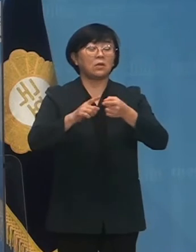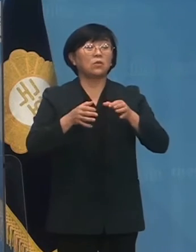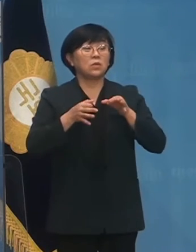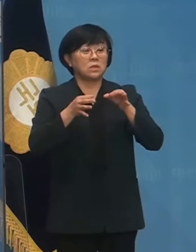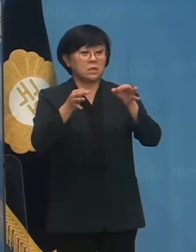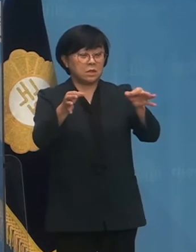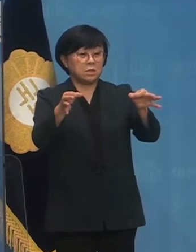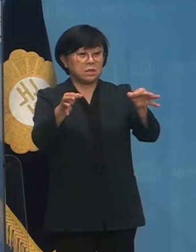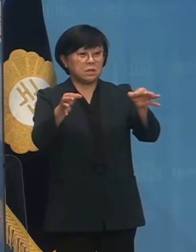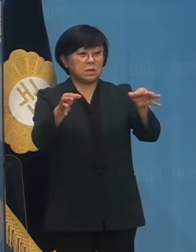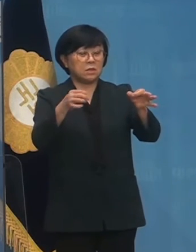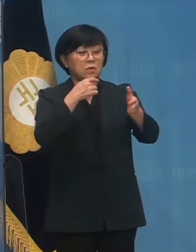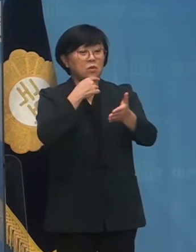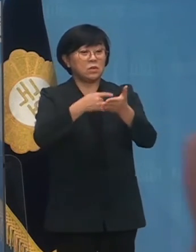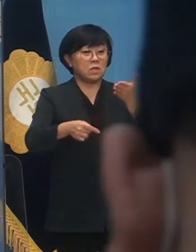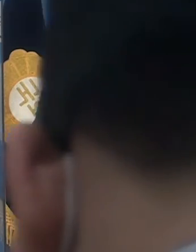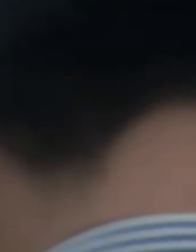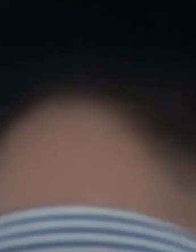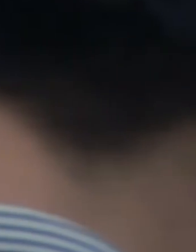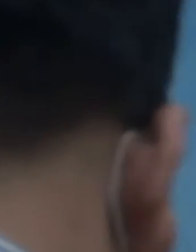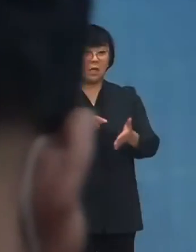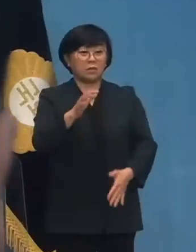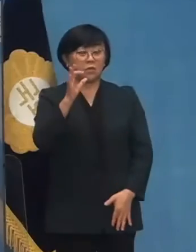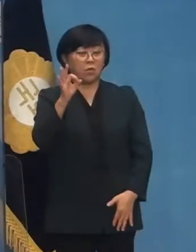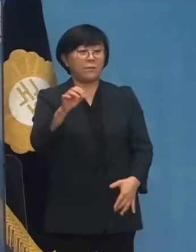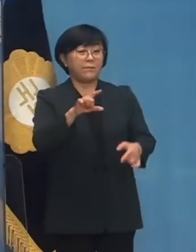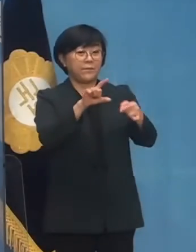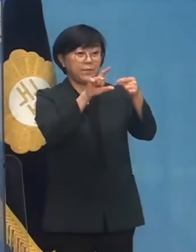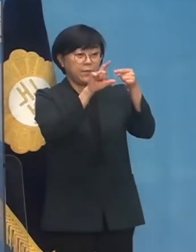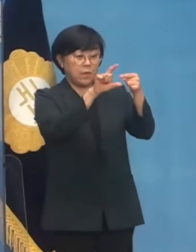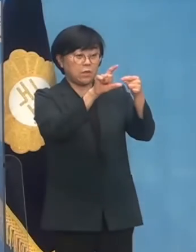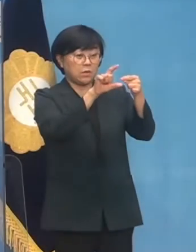지급된 손실보상금은 평균